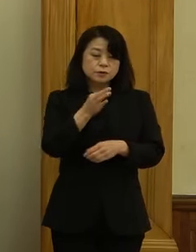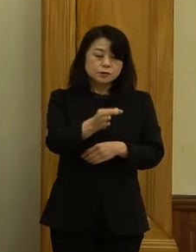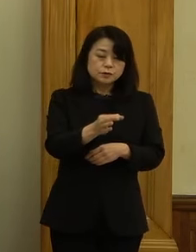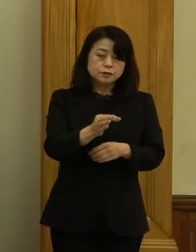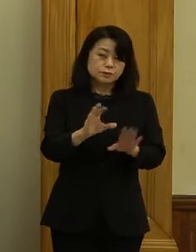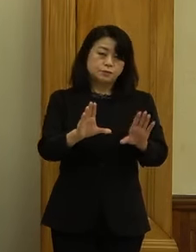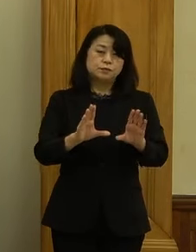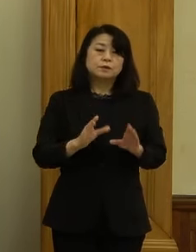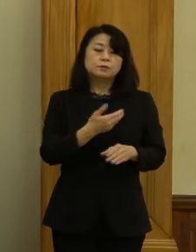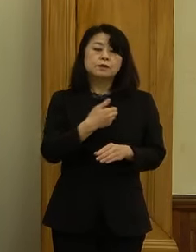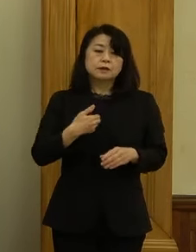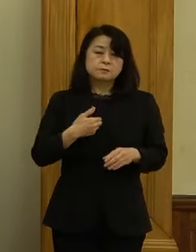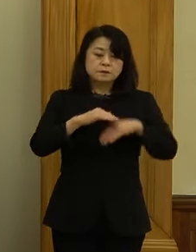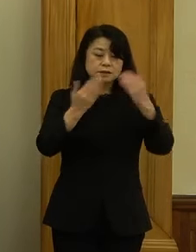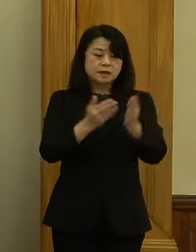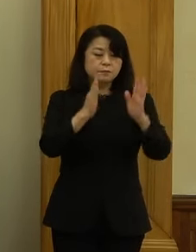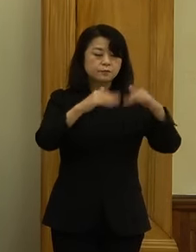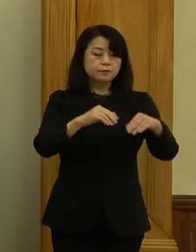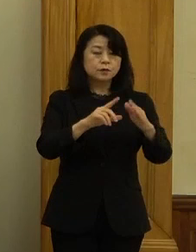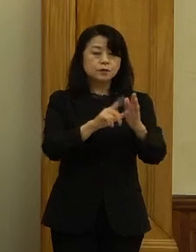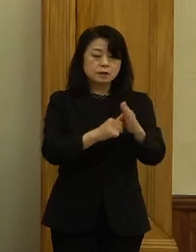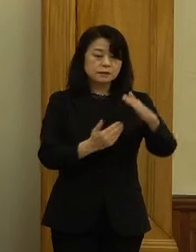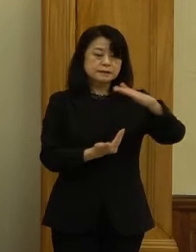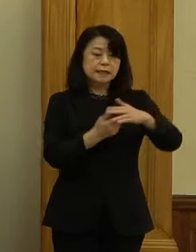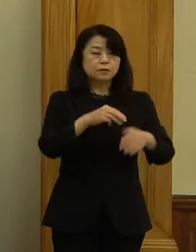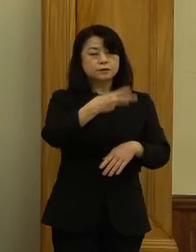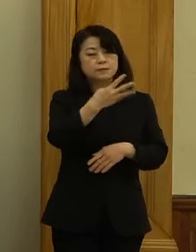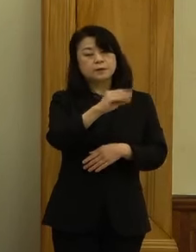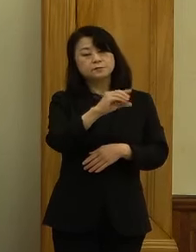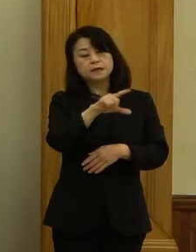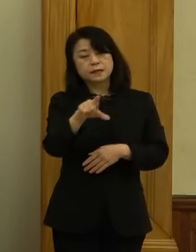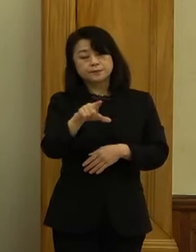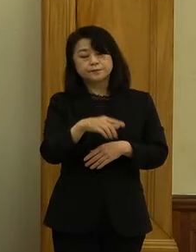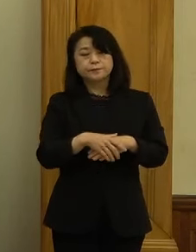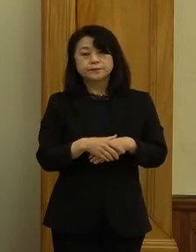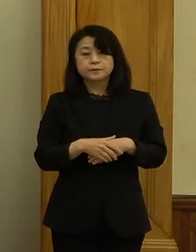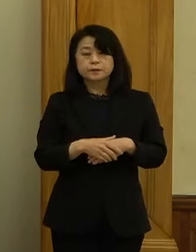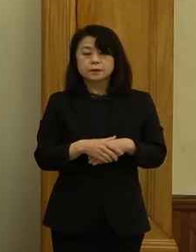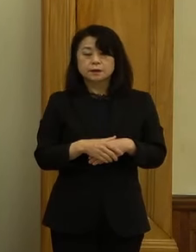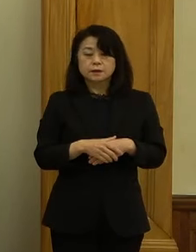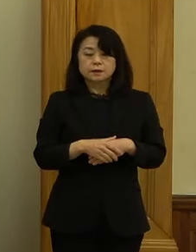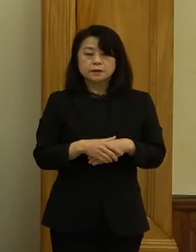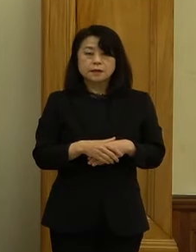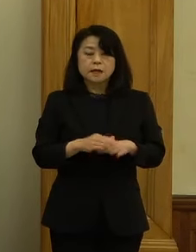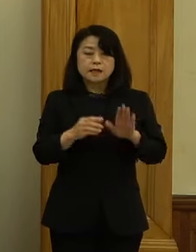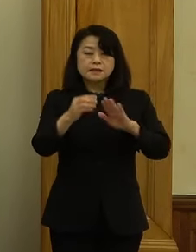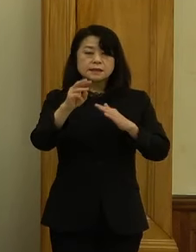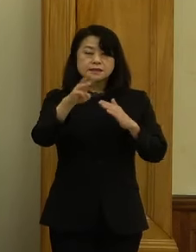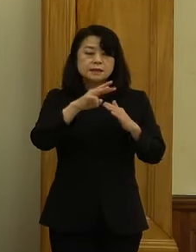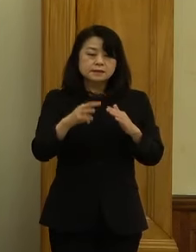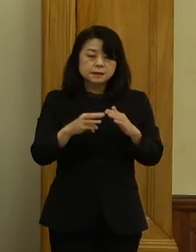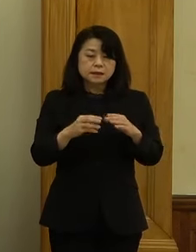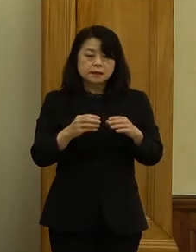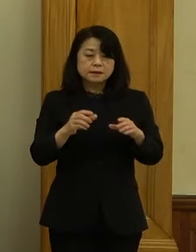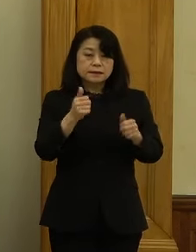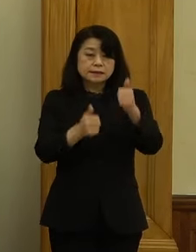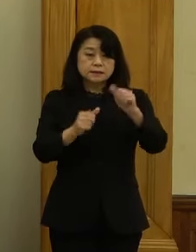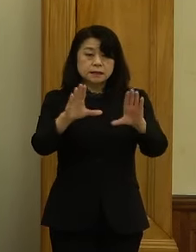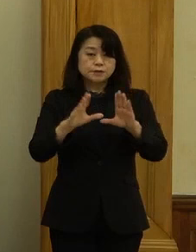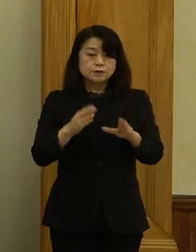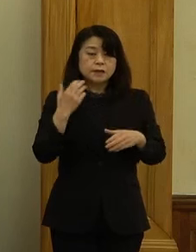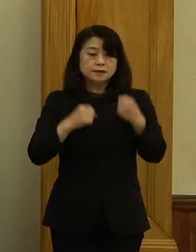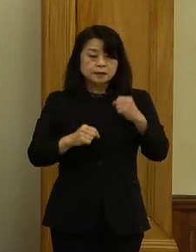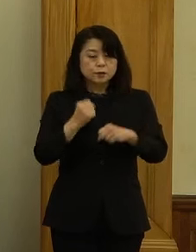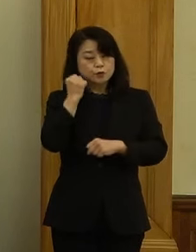ます前回の場合は300万円になりますまた被災された受験生への宿泊費